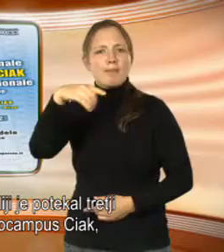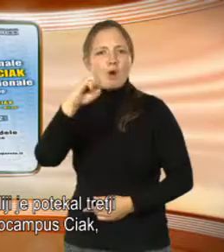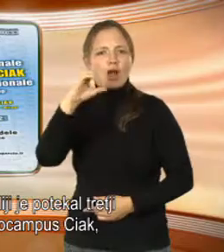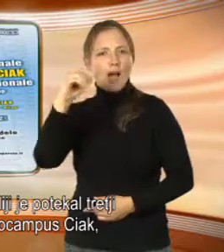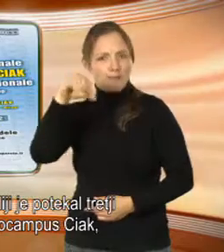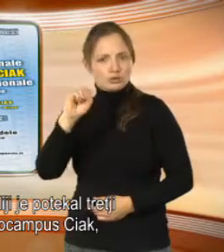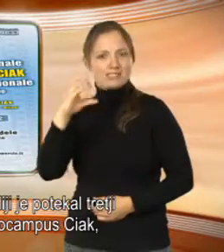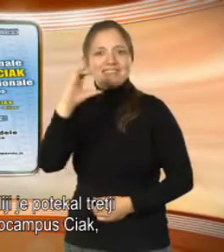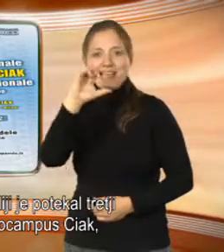filmov.